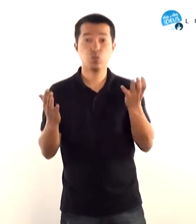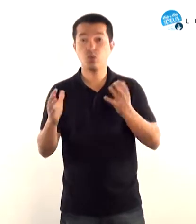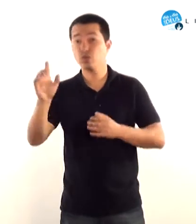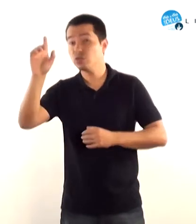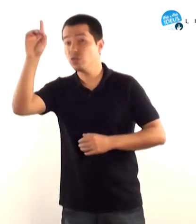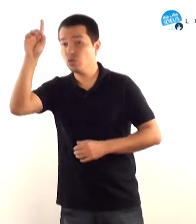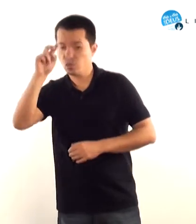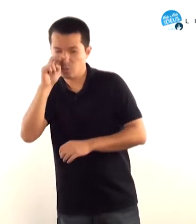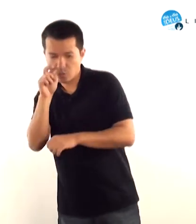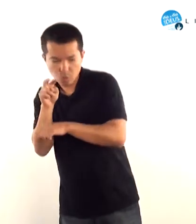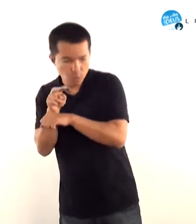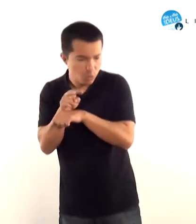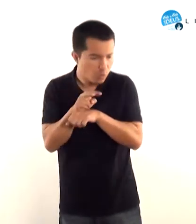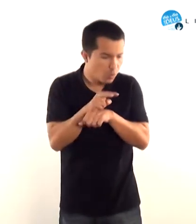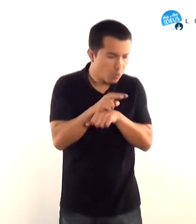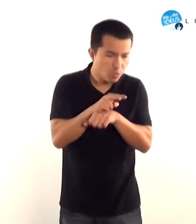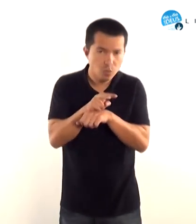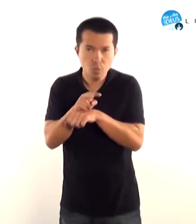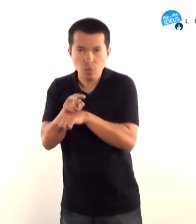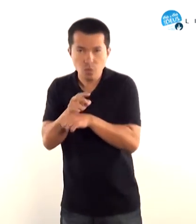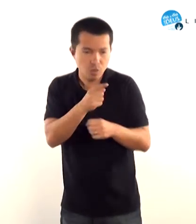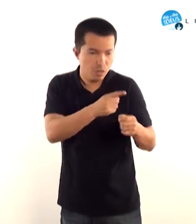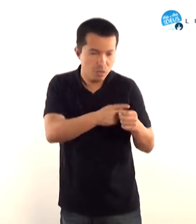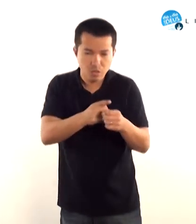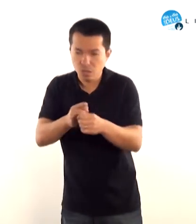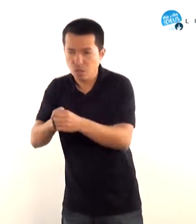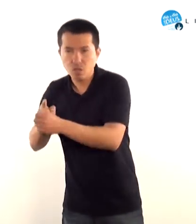guerra que está no coração se manifesta na vida.